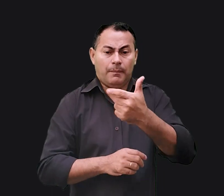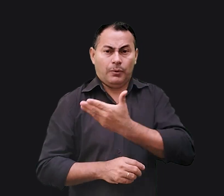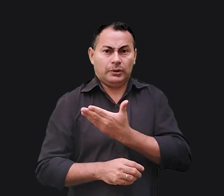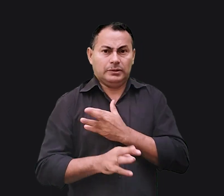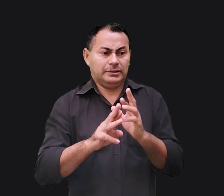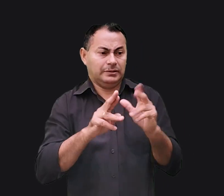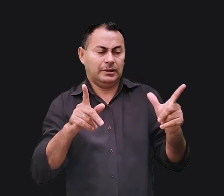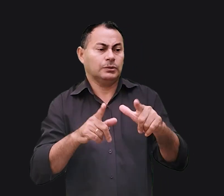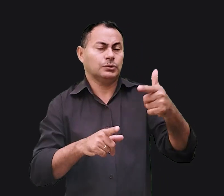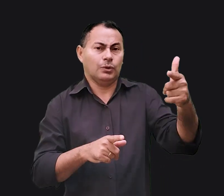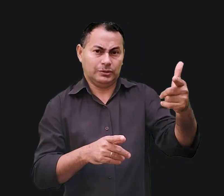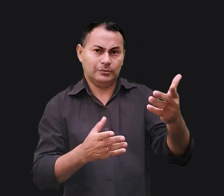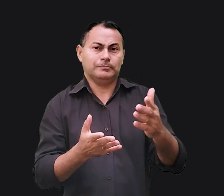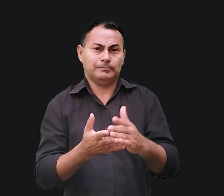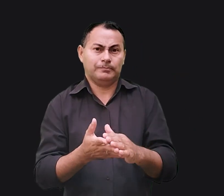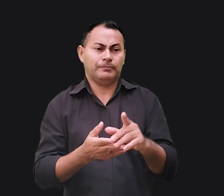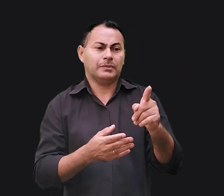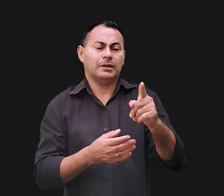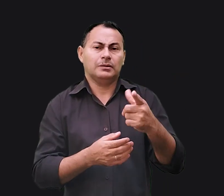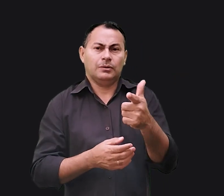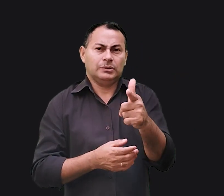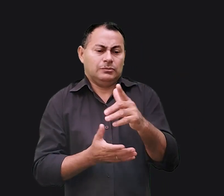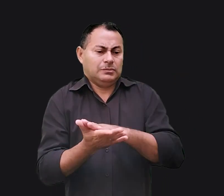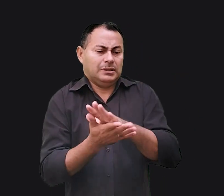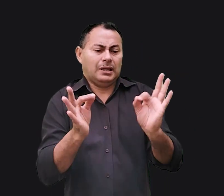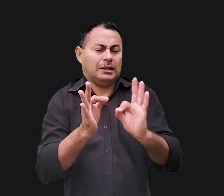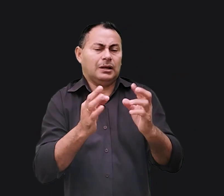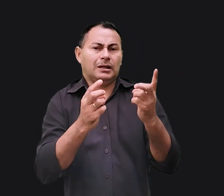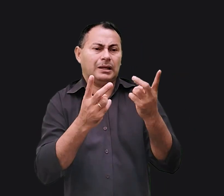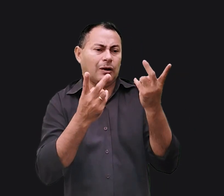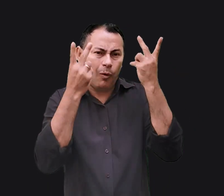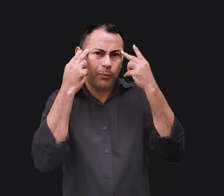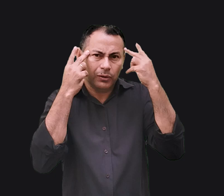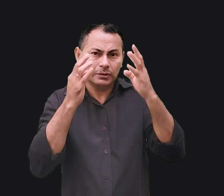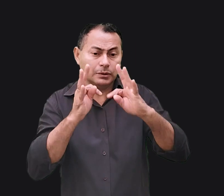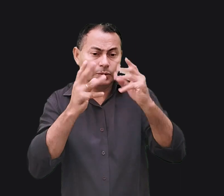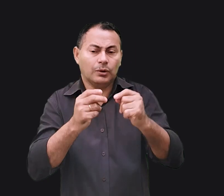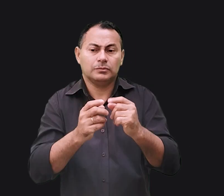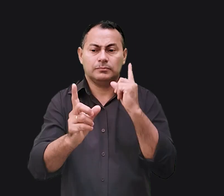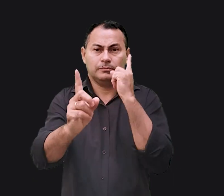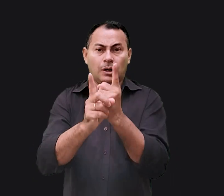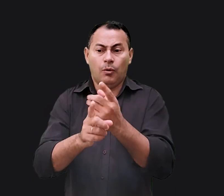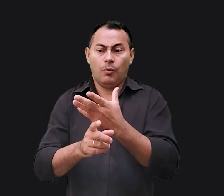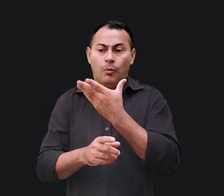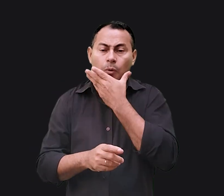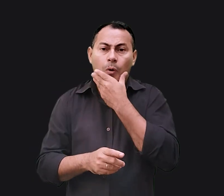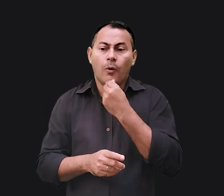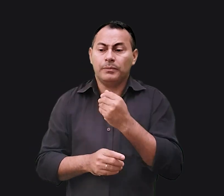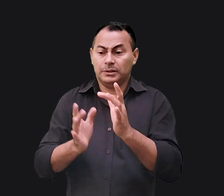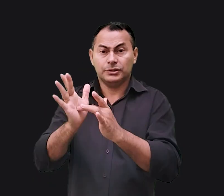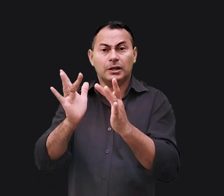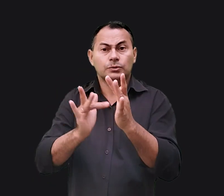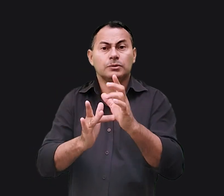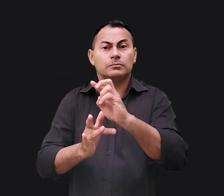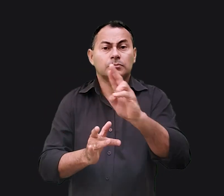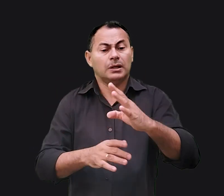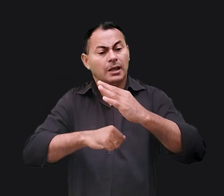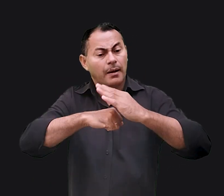era diferente dos outros. Eles não tinham nada em comum. Todos tinham encontrado um homem chamado Jesus, que os amava e